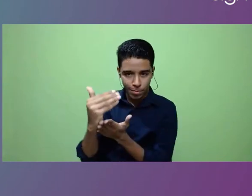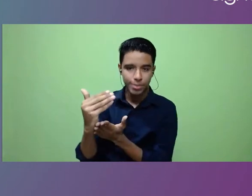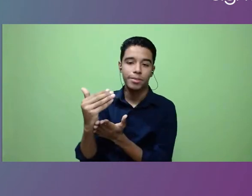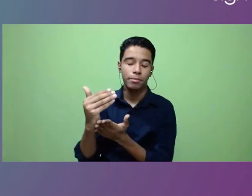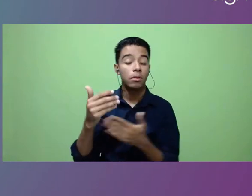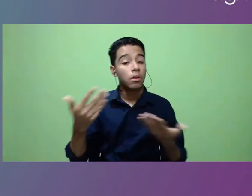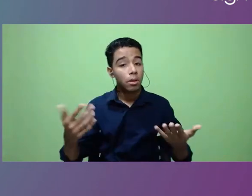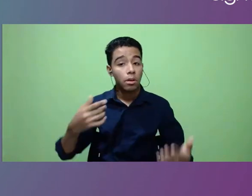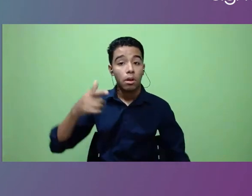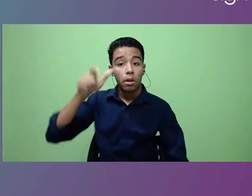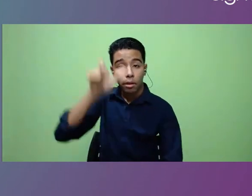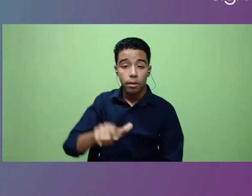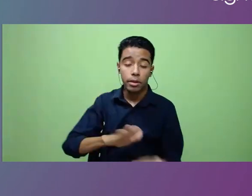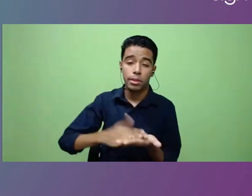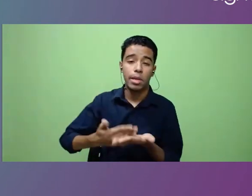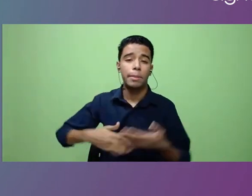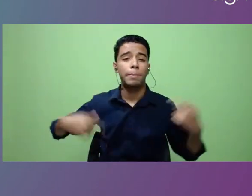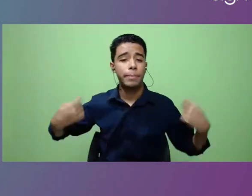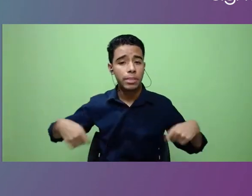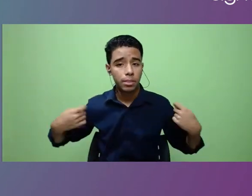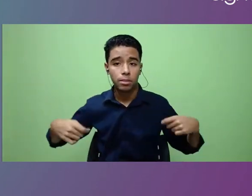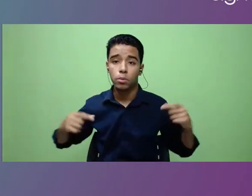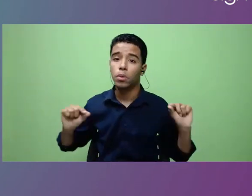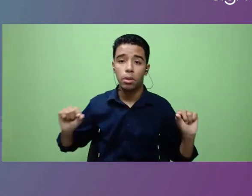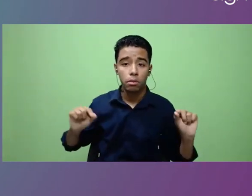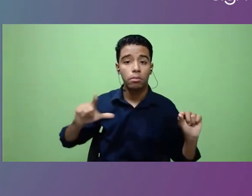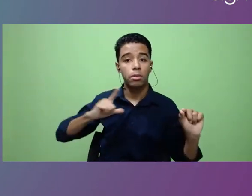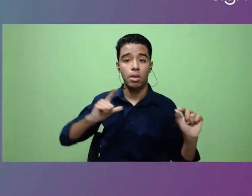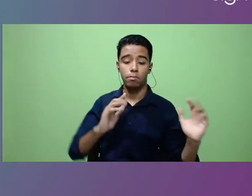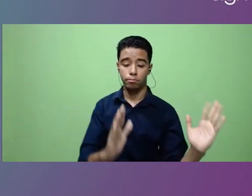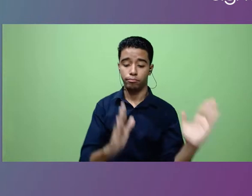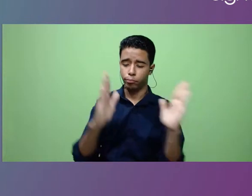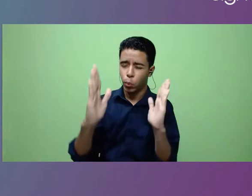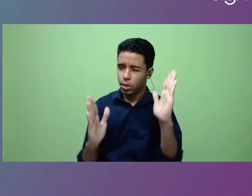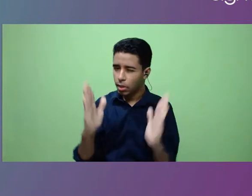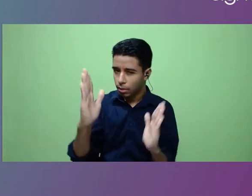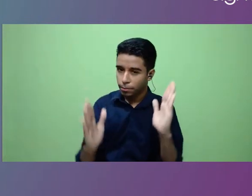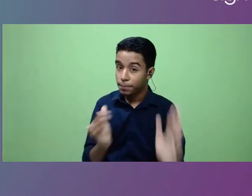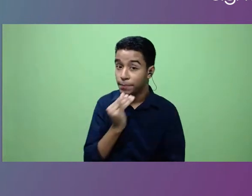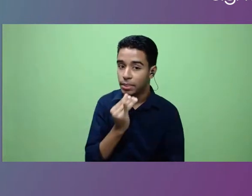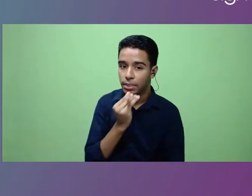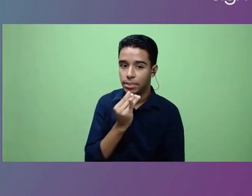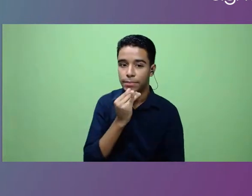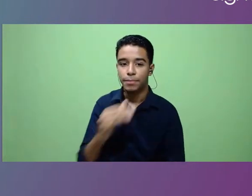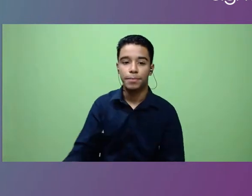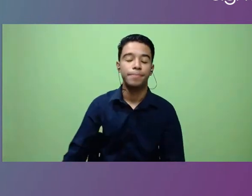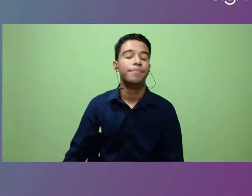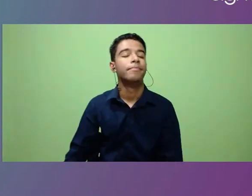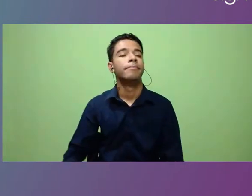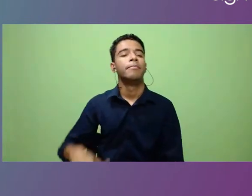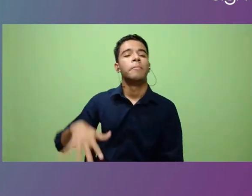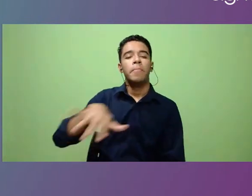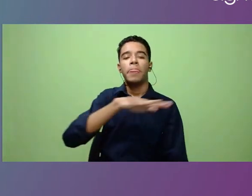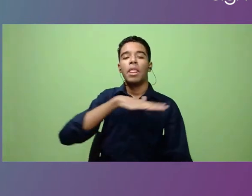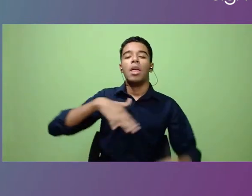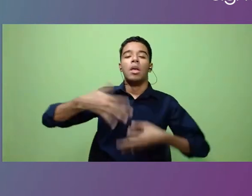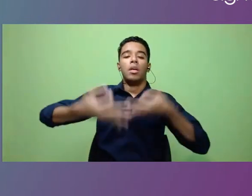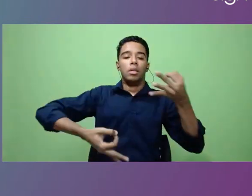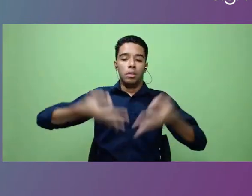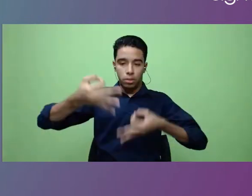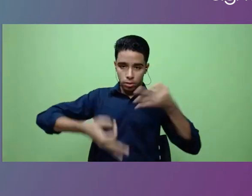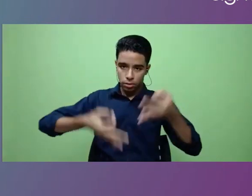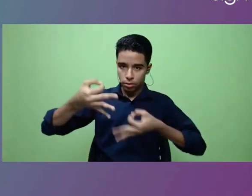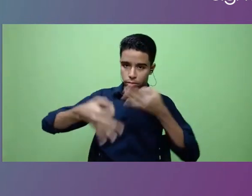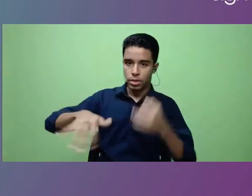vai precisar levar em consideração o tempo. Por exemplo, estou num contexto jurídico de